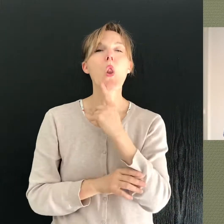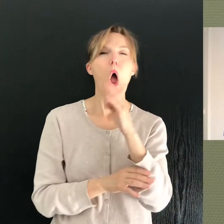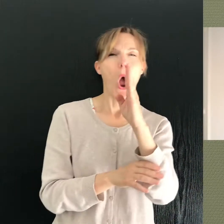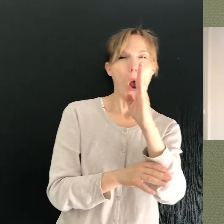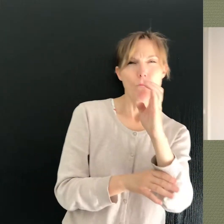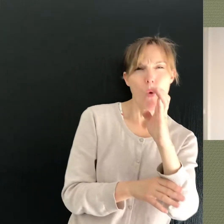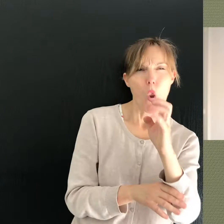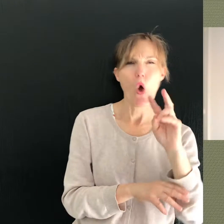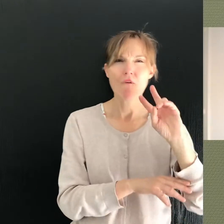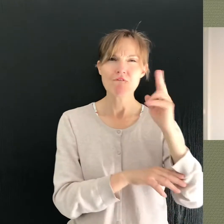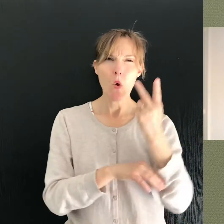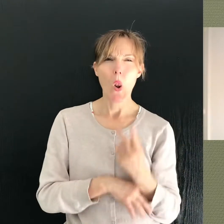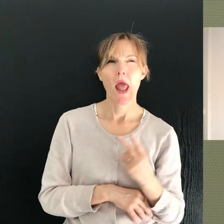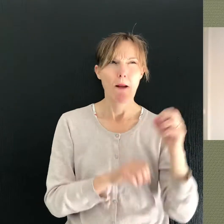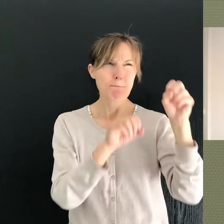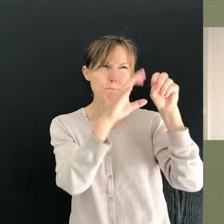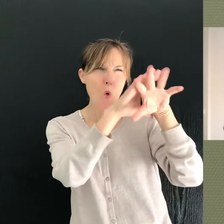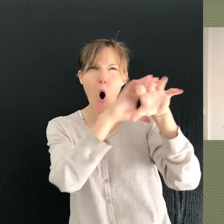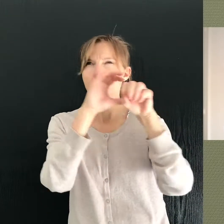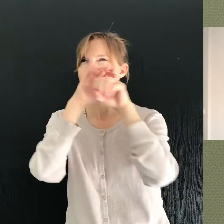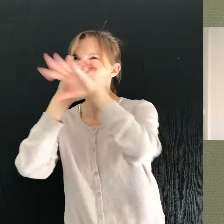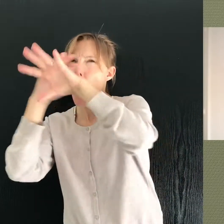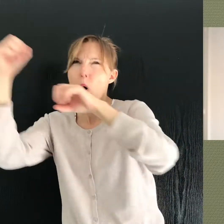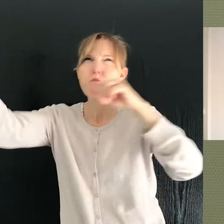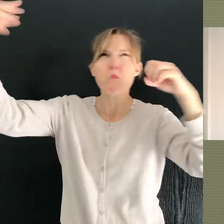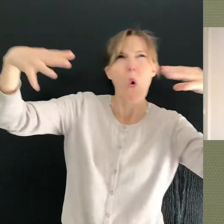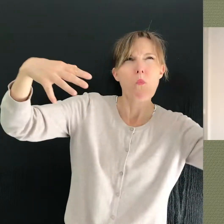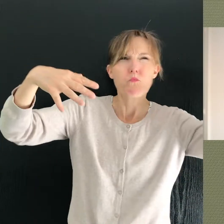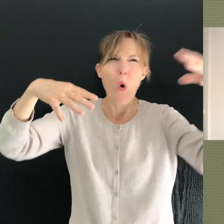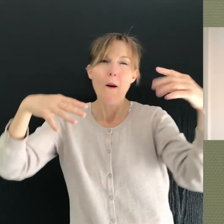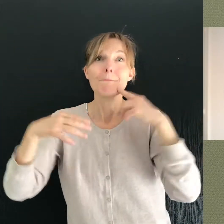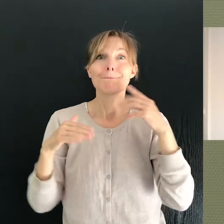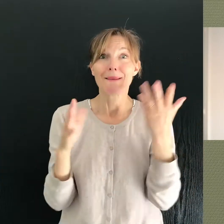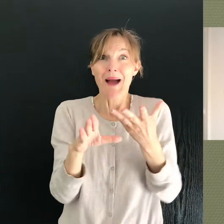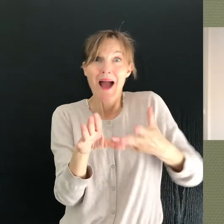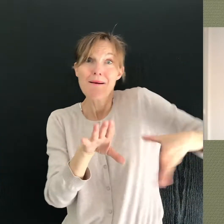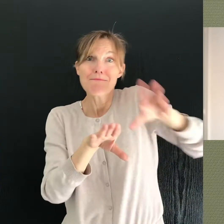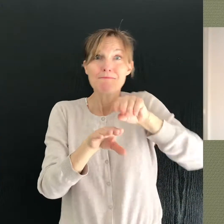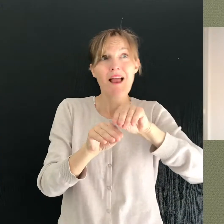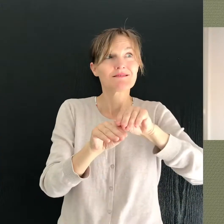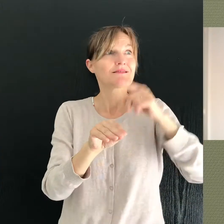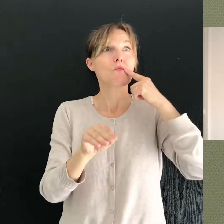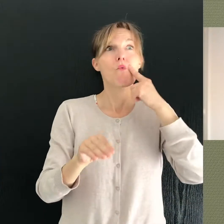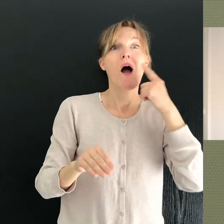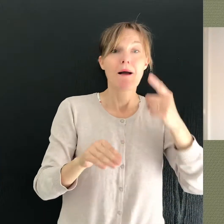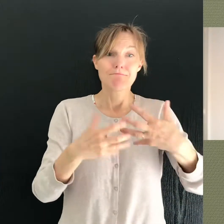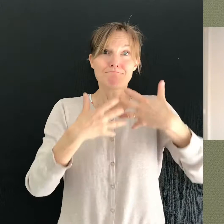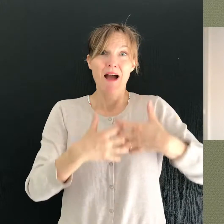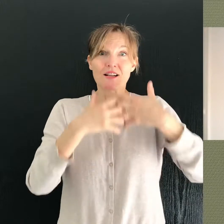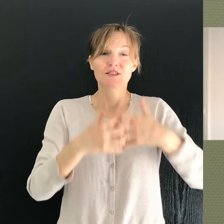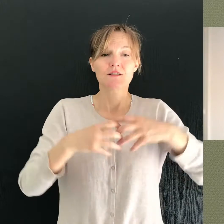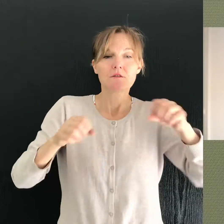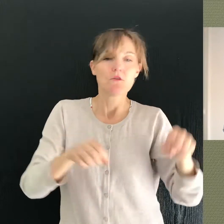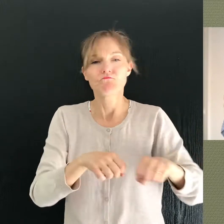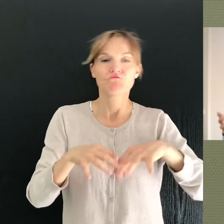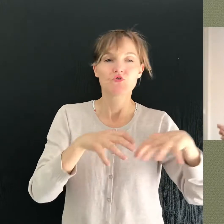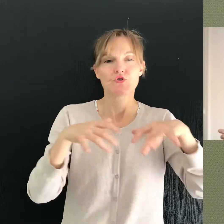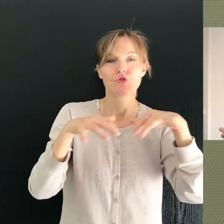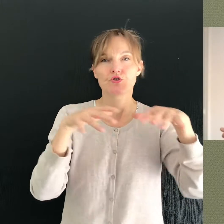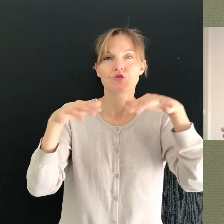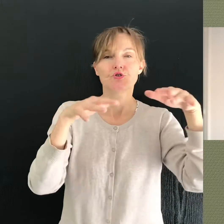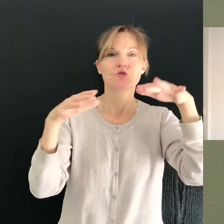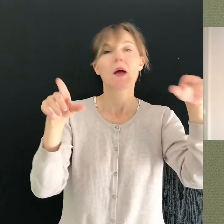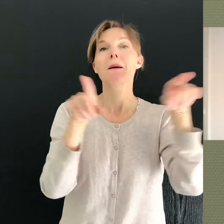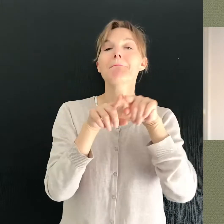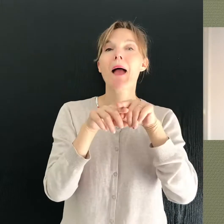de lumière rose, des spots dans tous les sens, une mise en place même de machines à faire de la fumée, comme dans les boîtes de